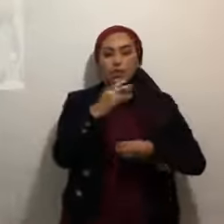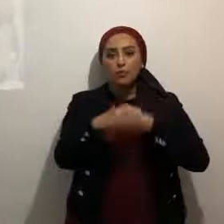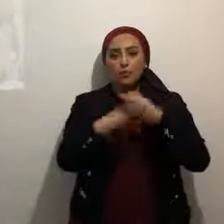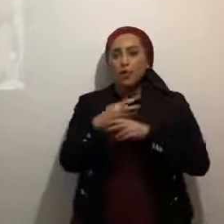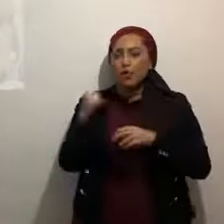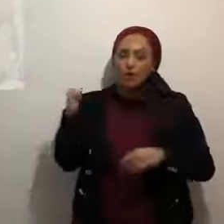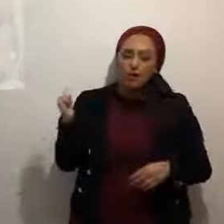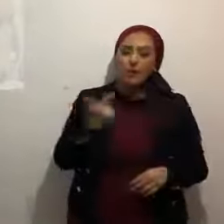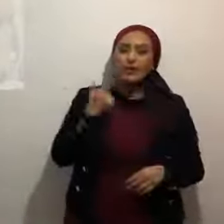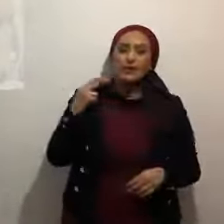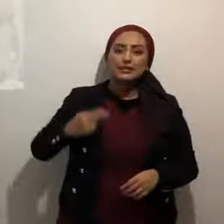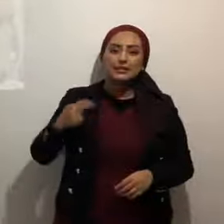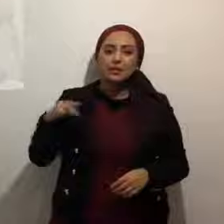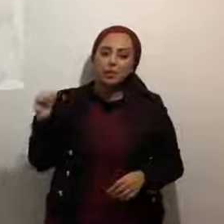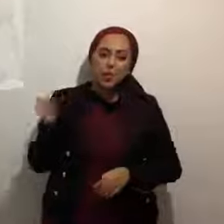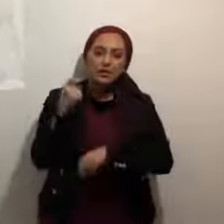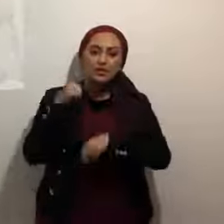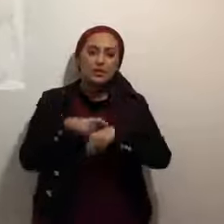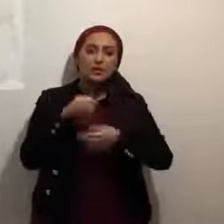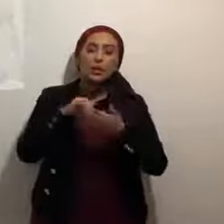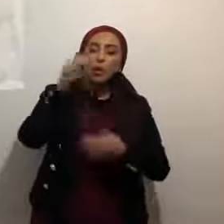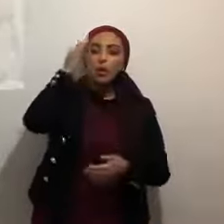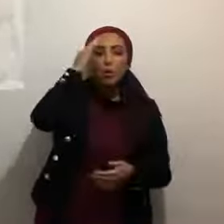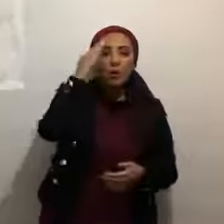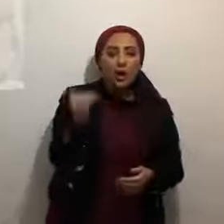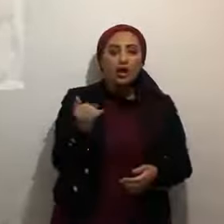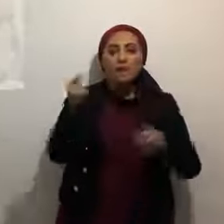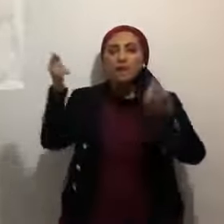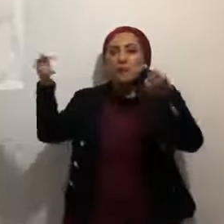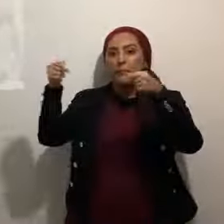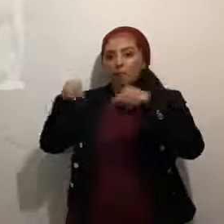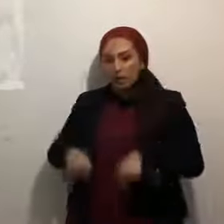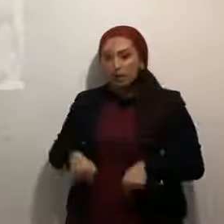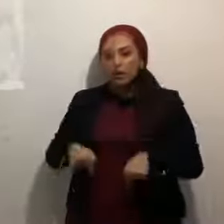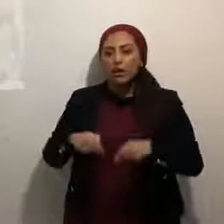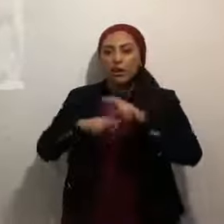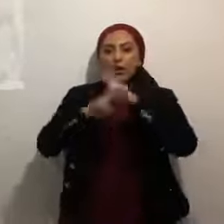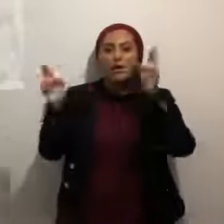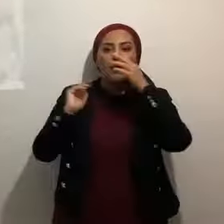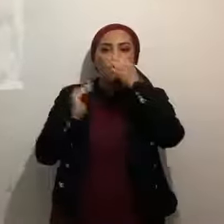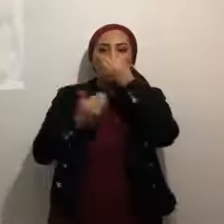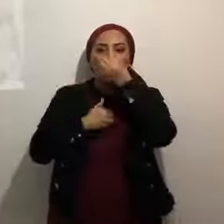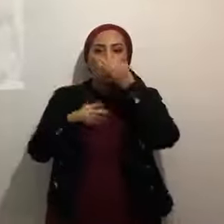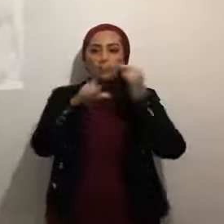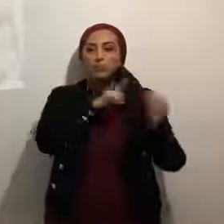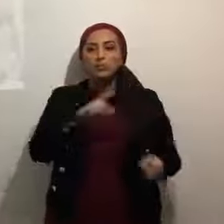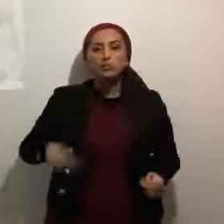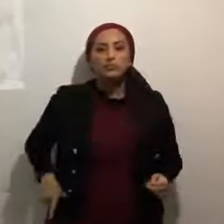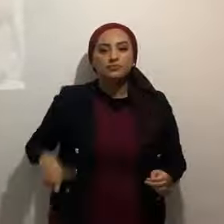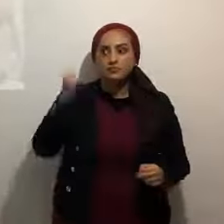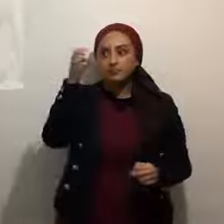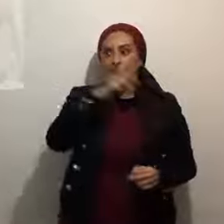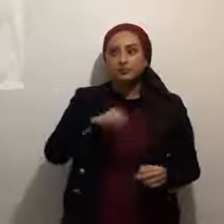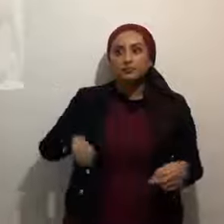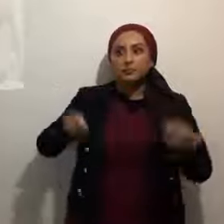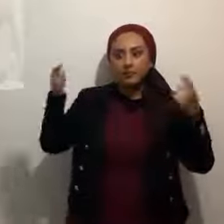los tiempos. Por eso viene ya nuestro Adón Yahshua Mashiach. Las